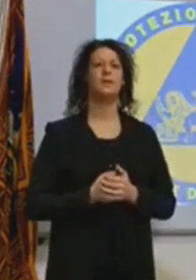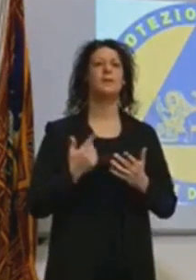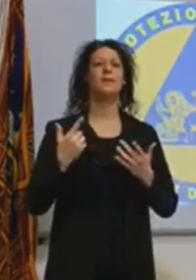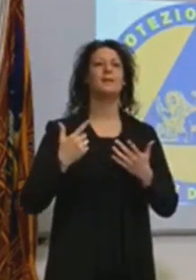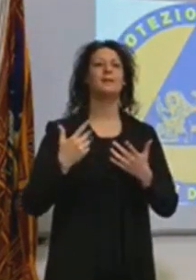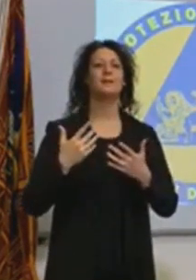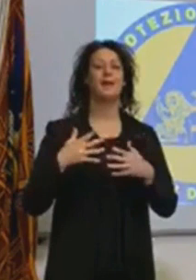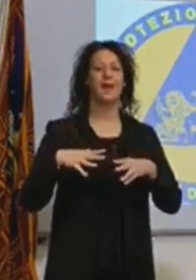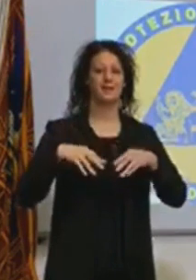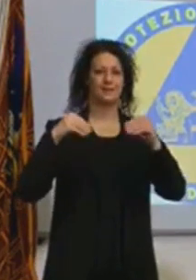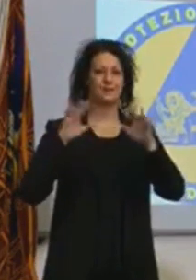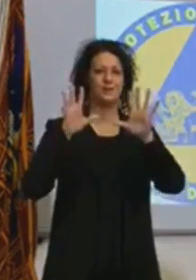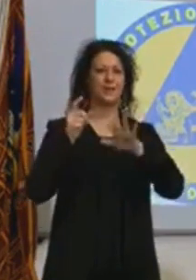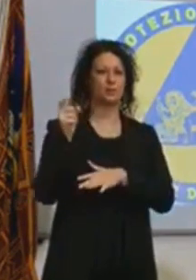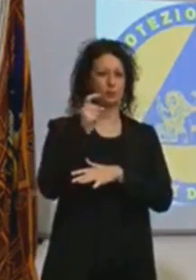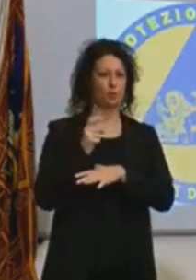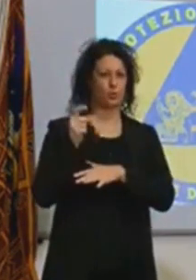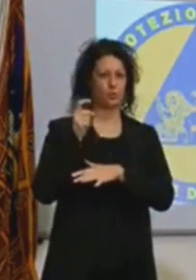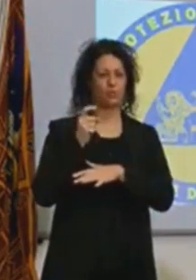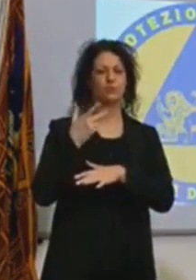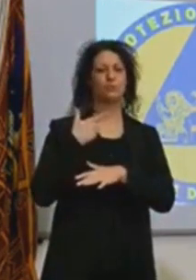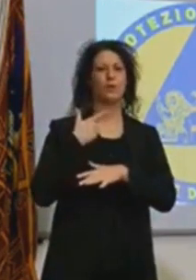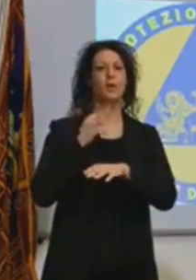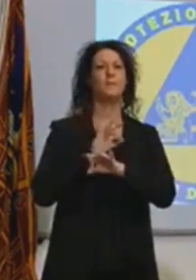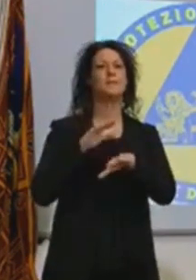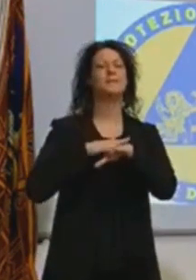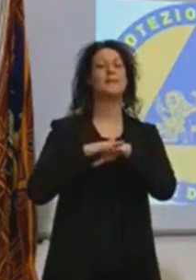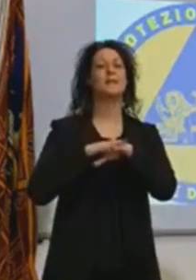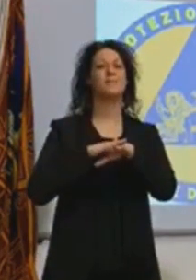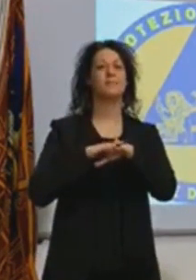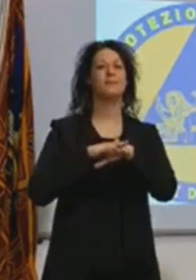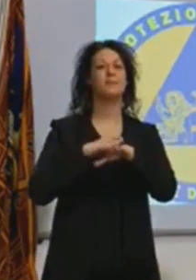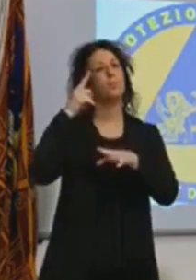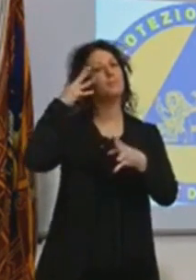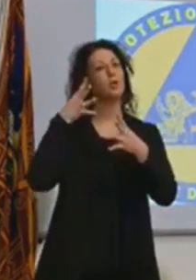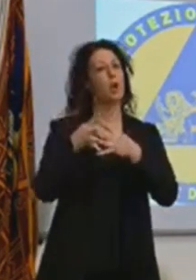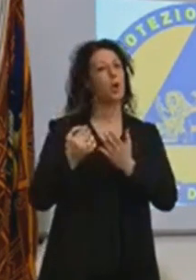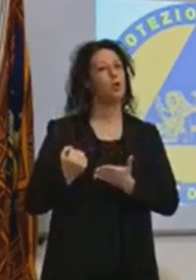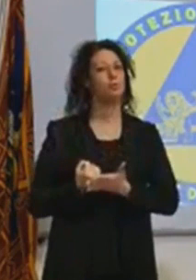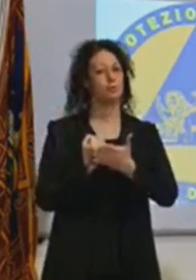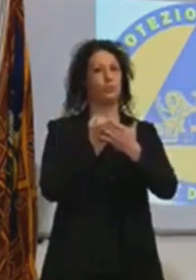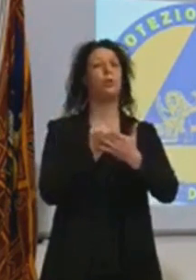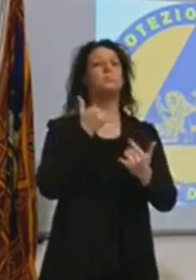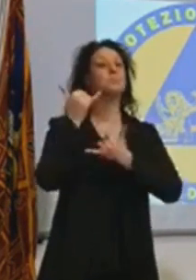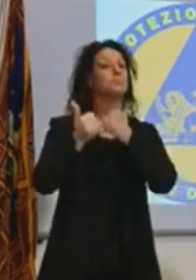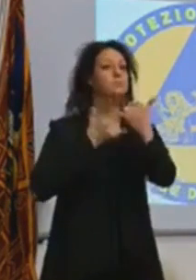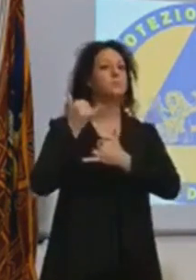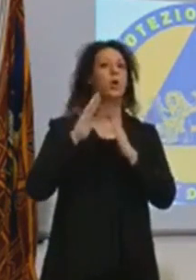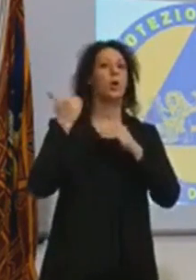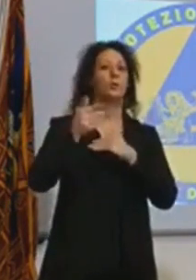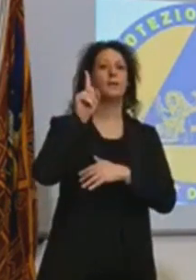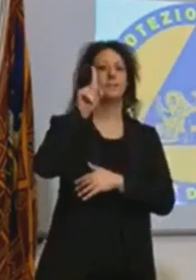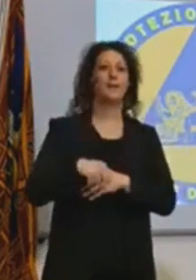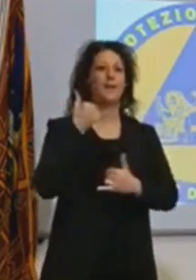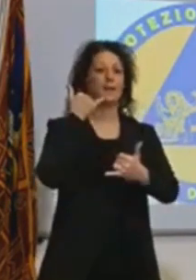servizio psicologico, il supporto psicologico, ha avuto 1.680 chiamate con